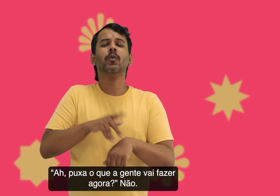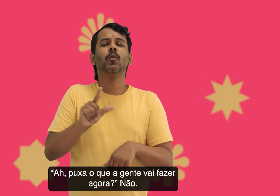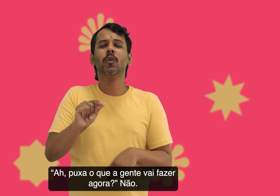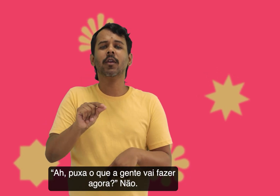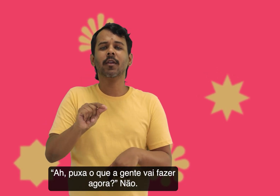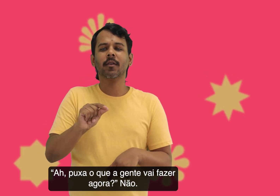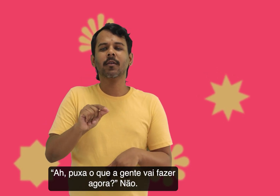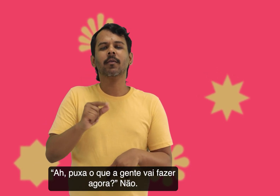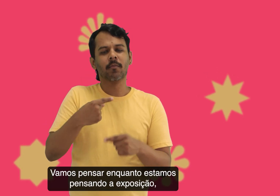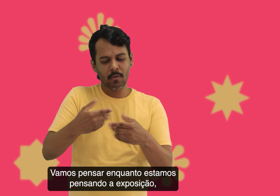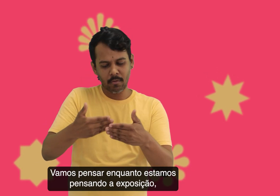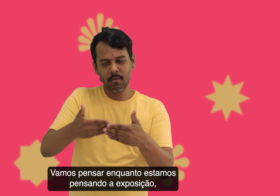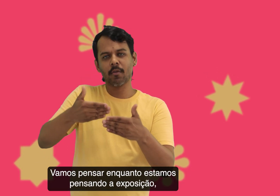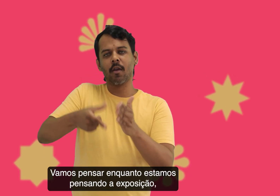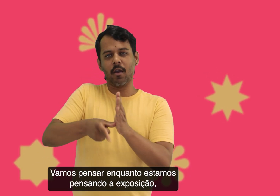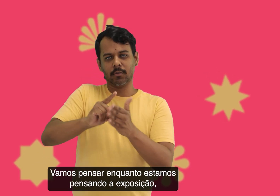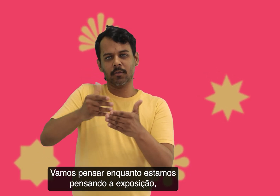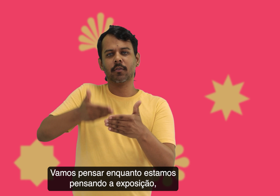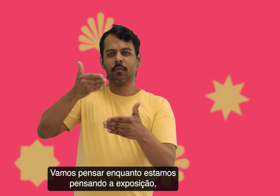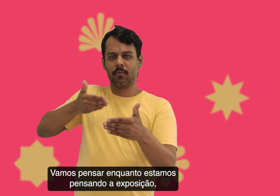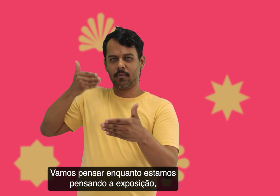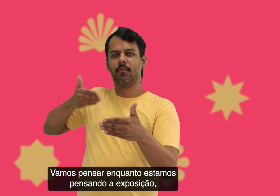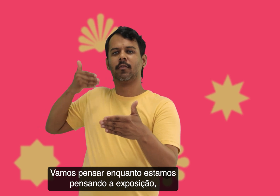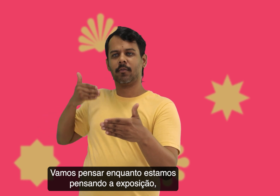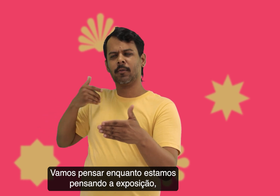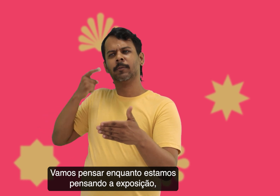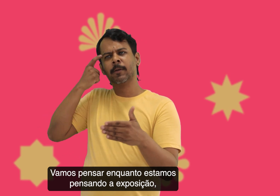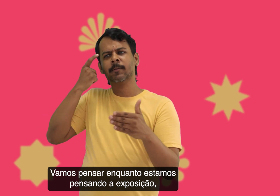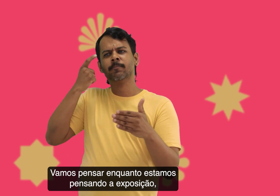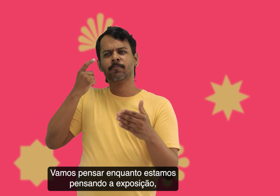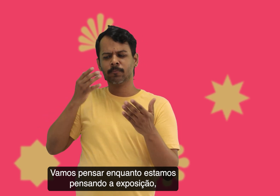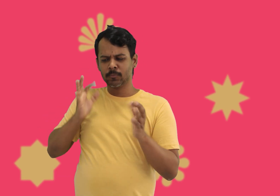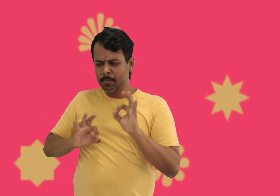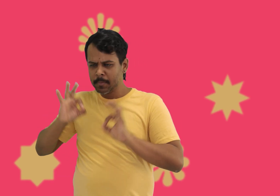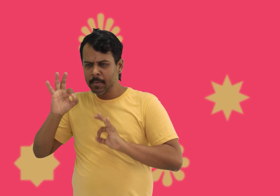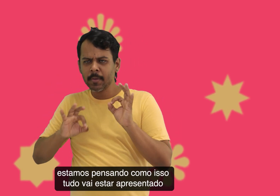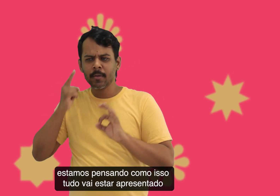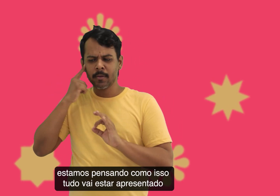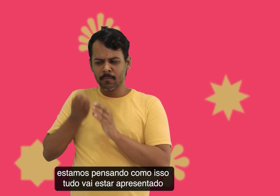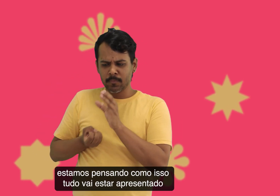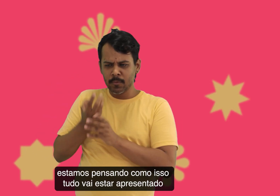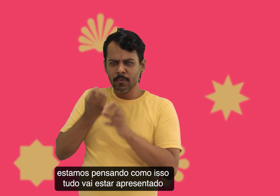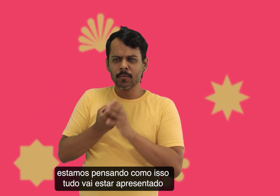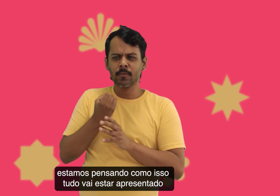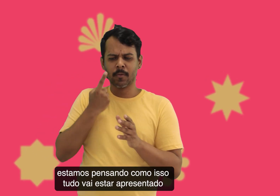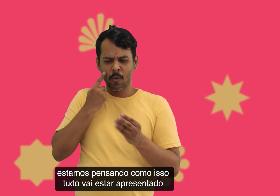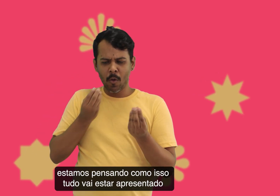fazer agora para uma pessoa? Não, vamos pensar, enquanto estamos pensando a exposição, estamos pensando